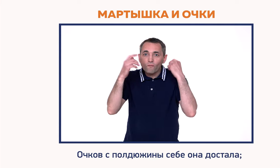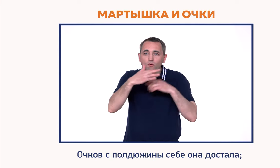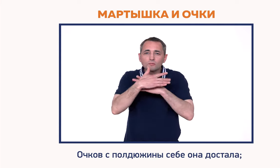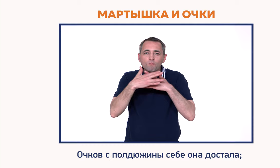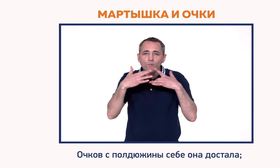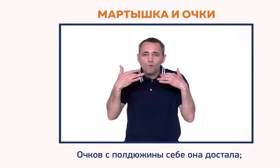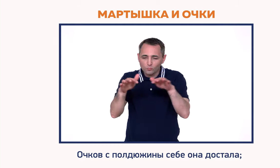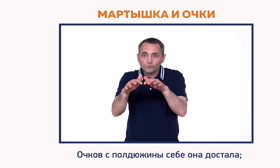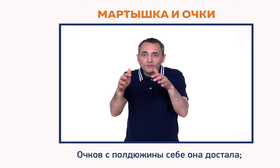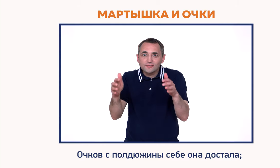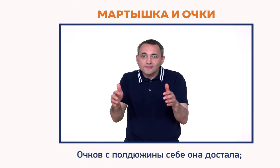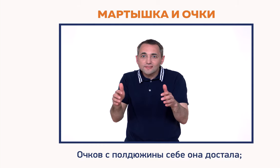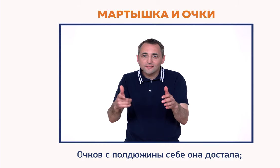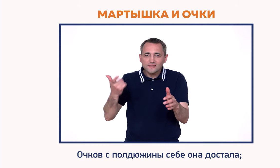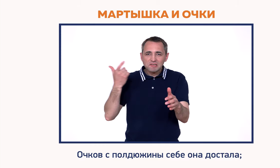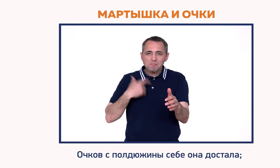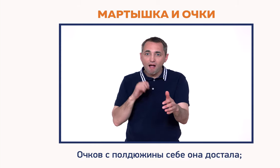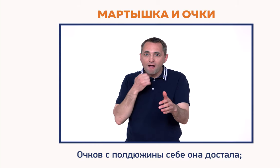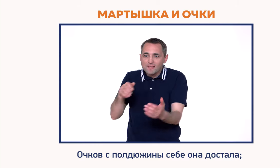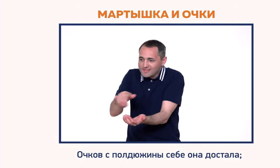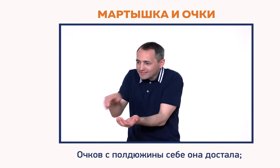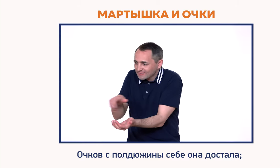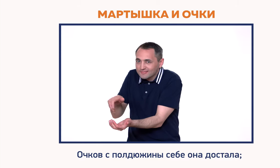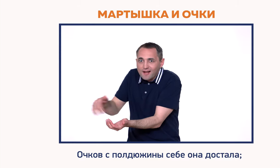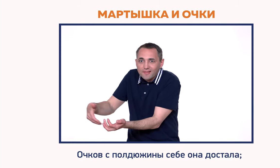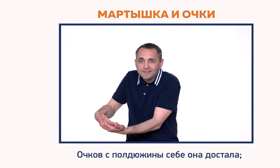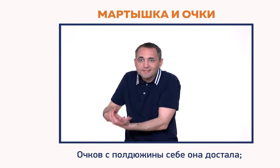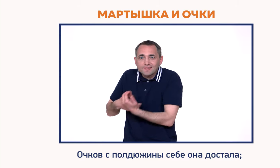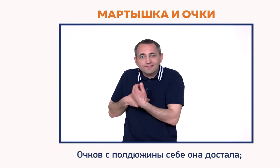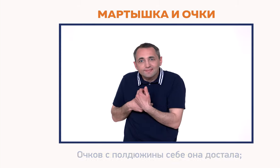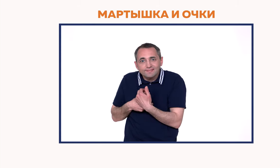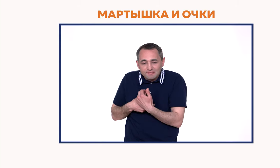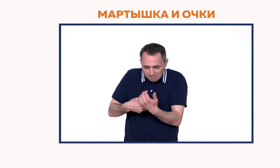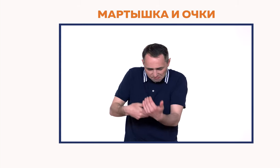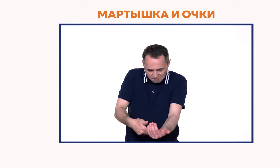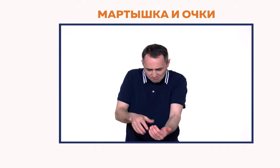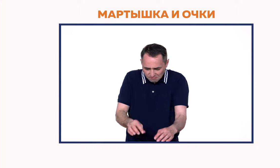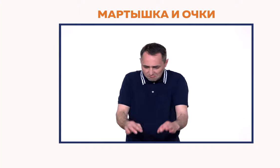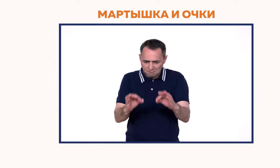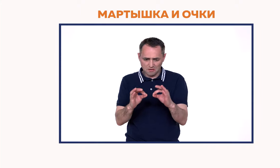Очков с полдюжины себе она достала.